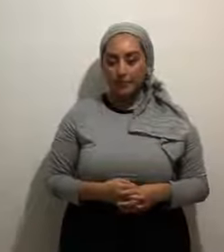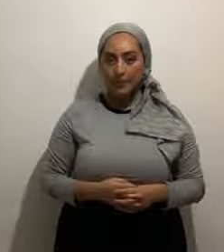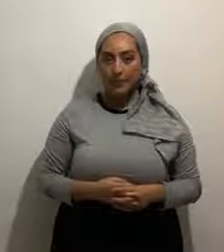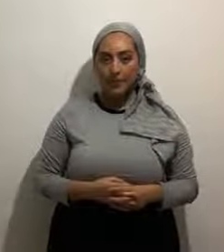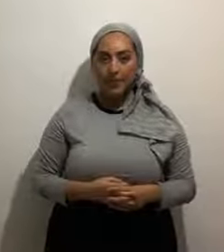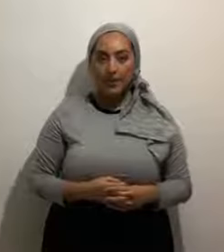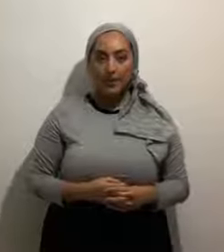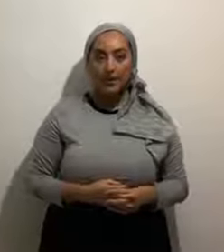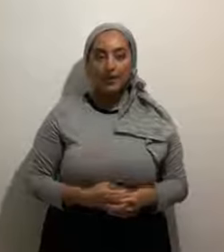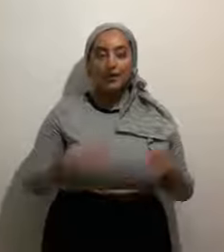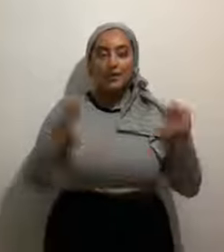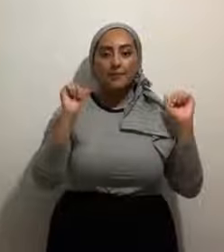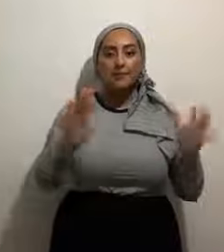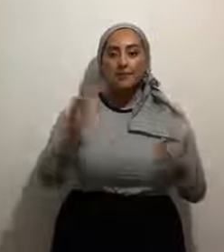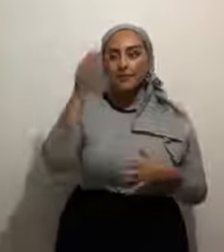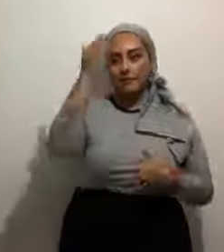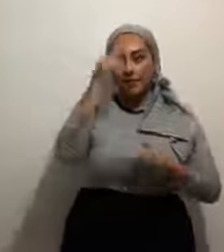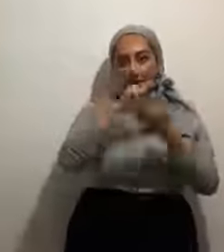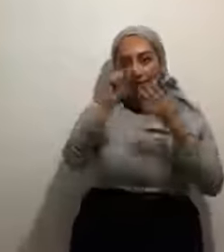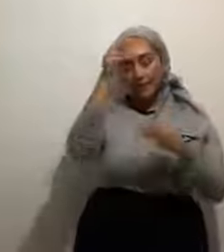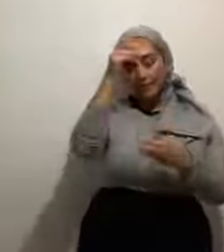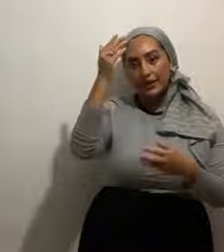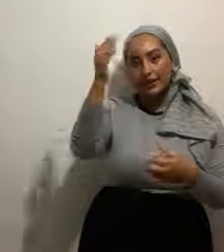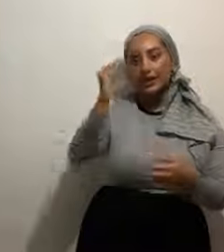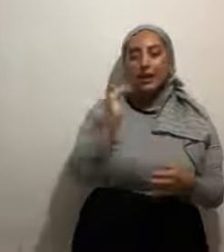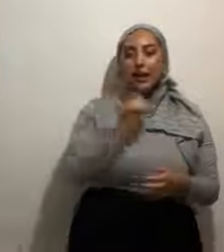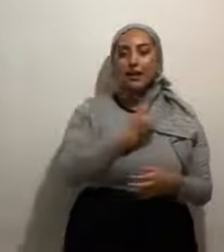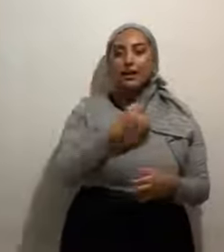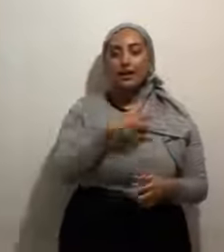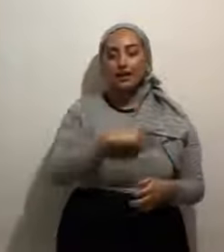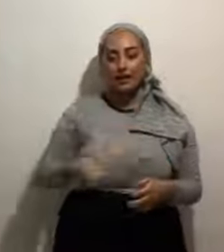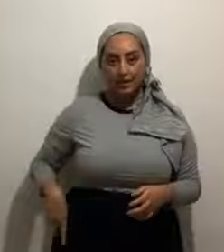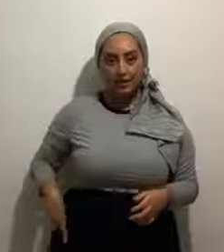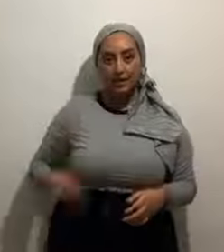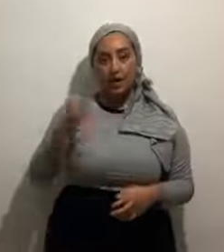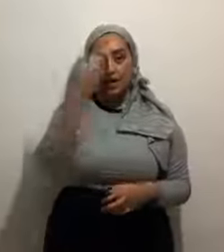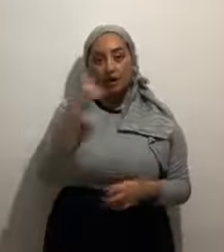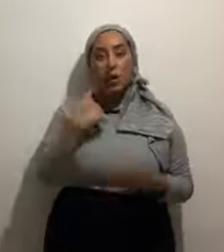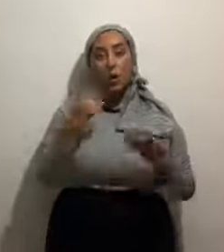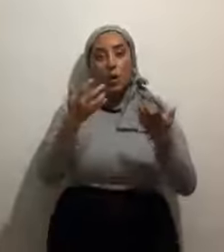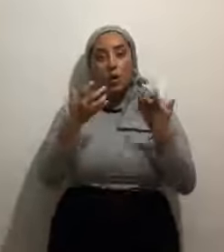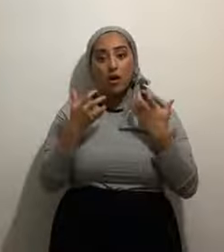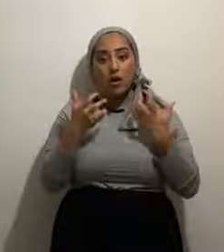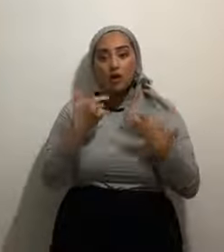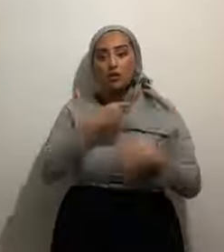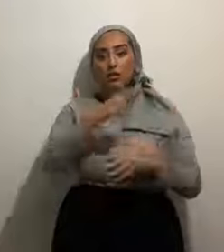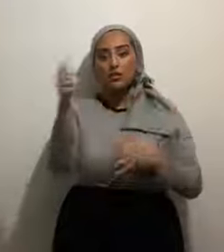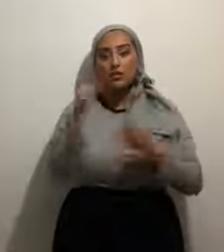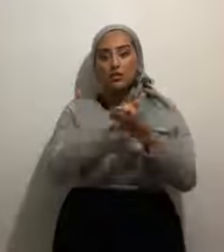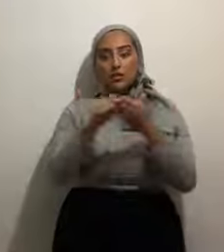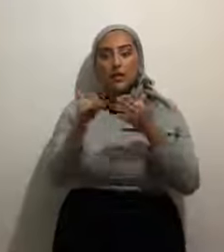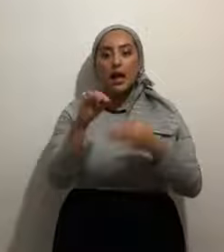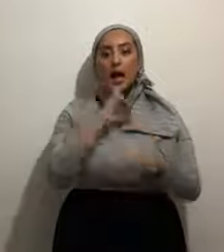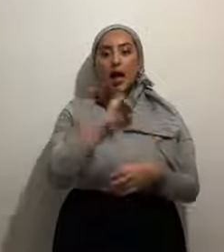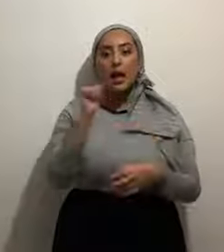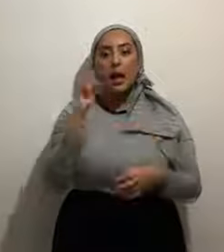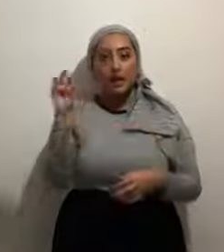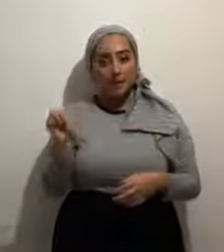Uf. Bendito es el Abacados. Él es nuestro rey. Por eso quise que subrayaran mucho. Yo soy. Yo soy.